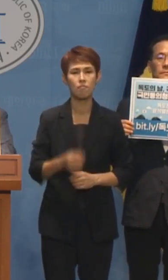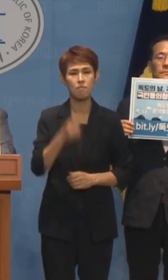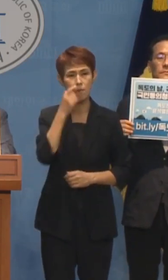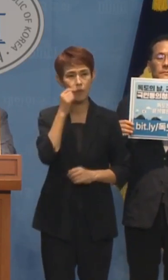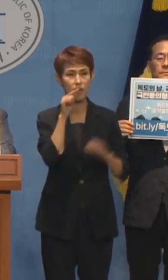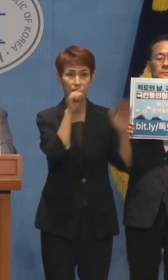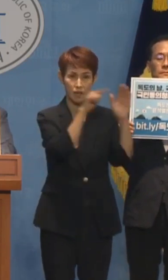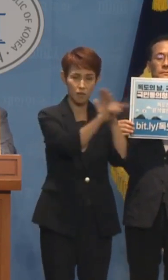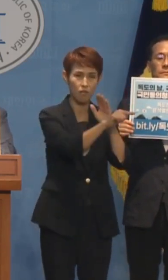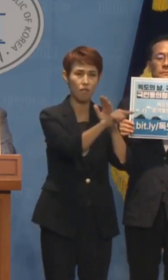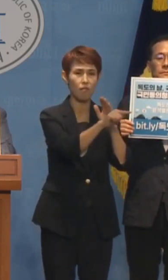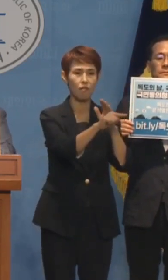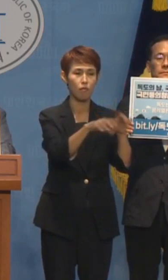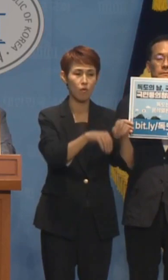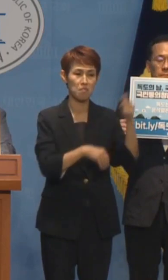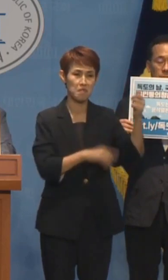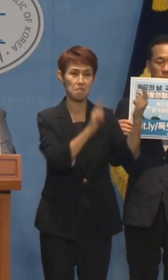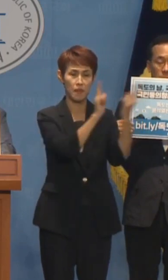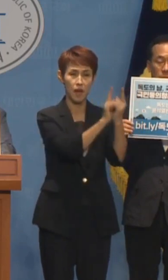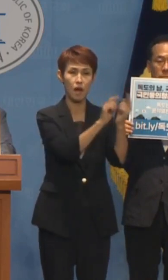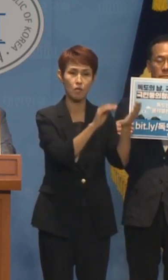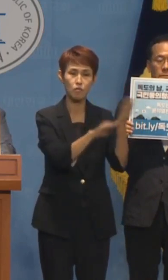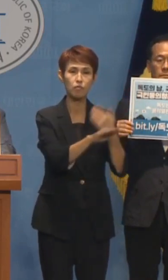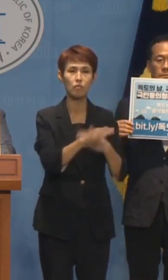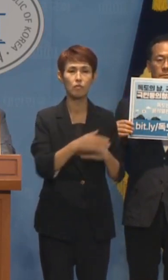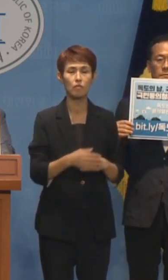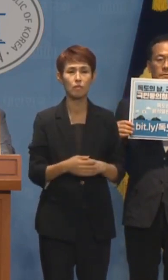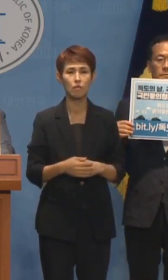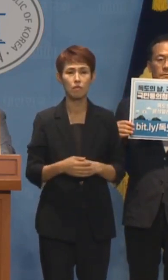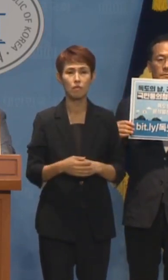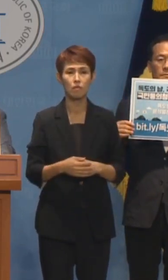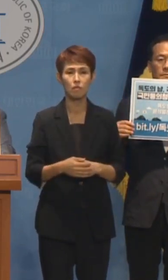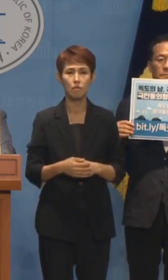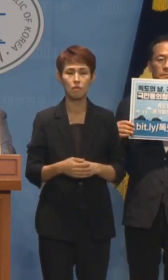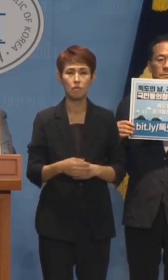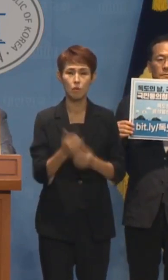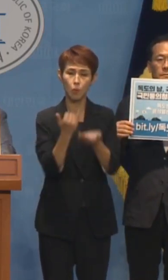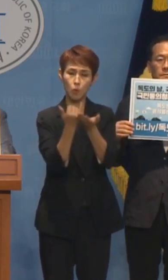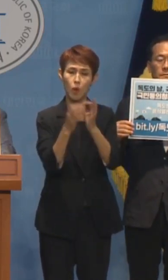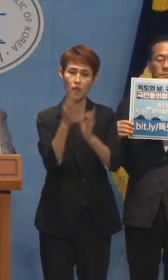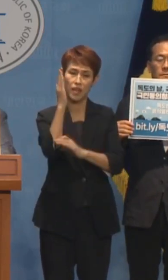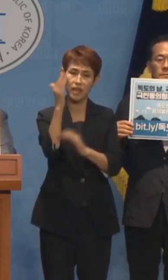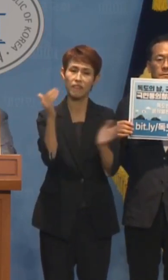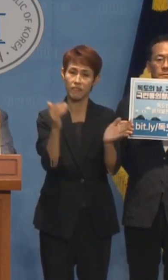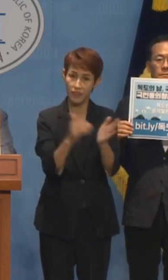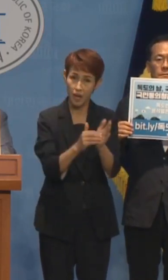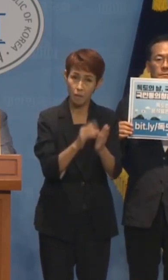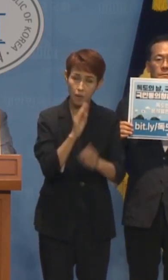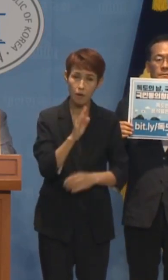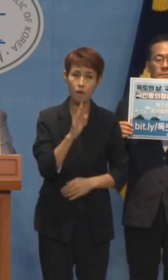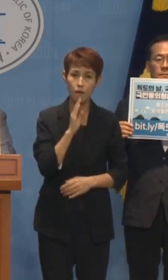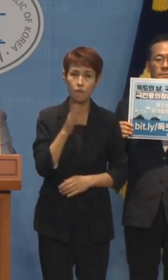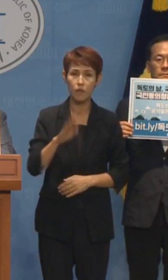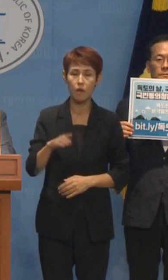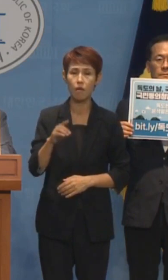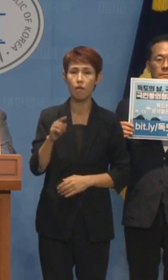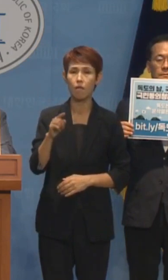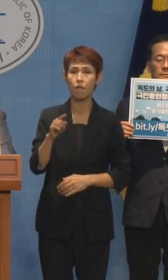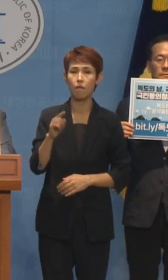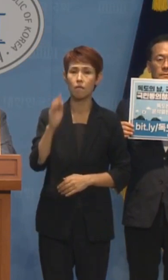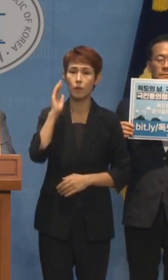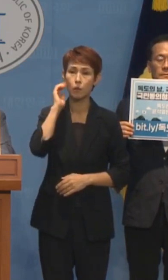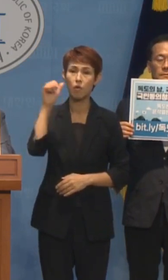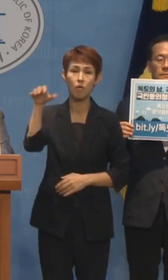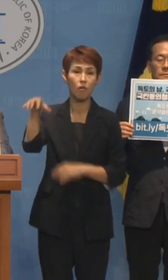만나면서 독도 관련된 이야기를 일본 언론은 분명히 했다라고 보도했습니다 그러나 용산 집무실에서는 친 거나